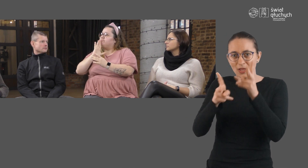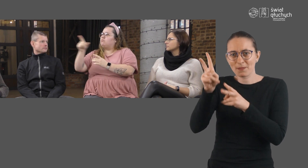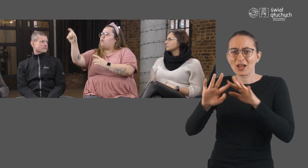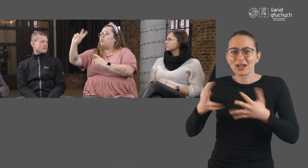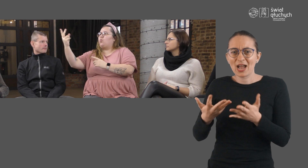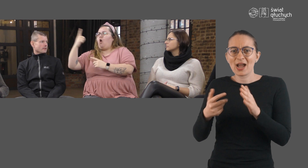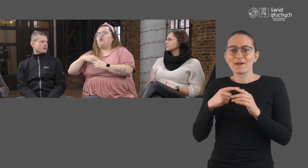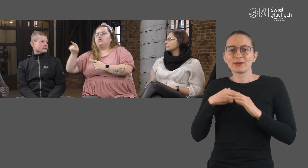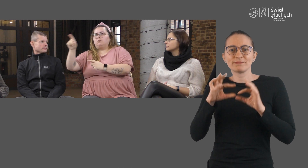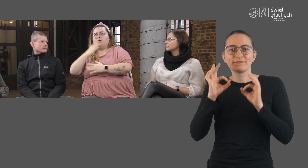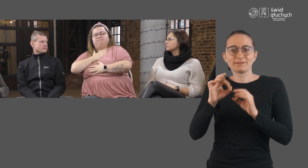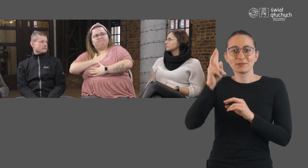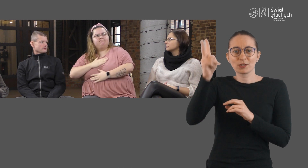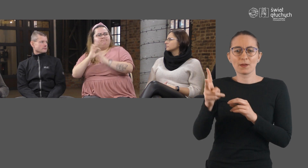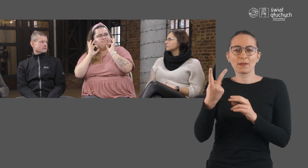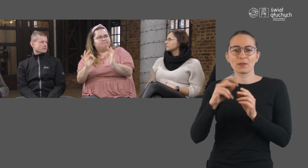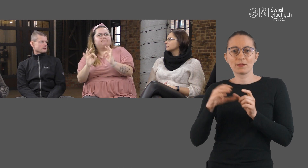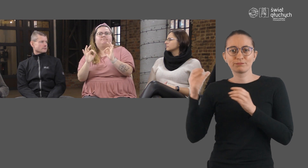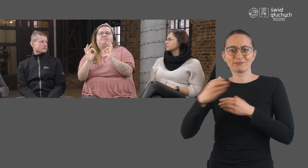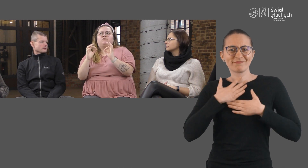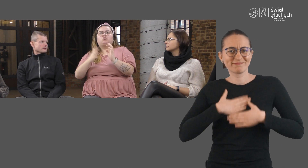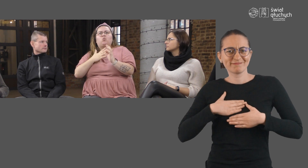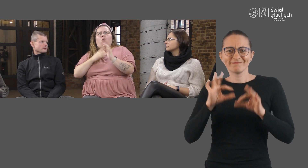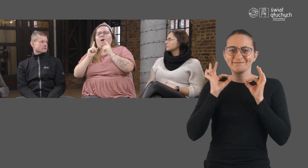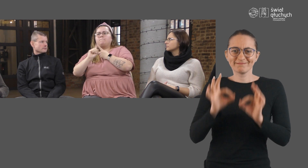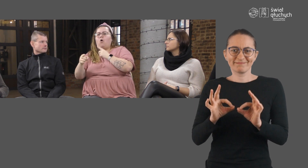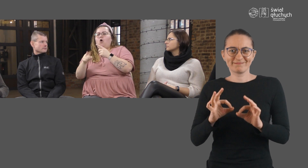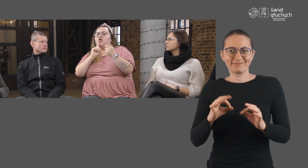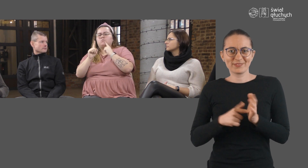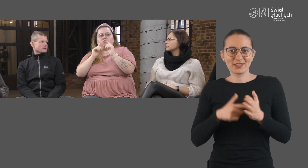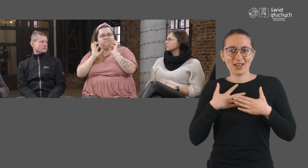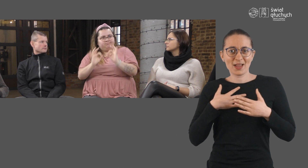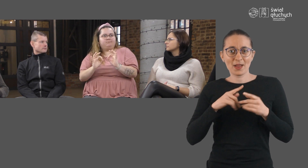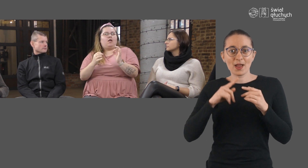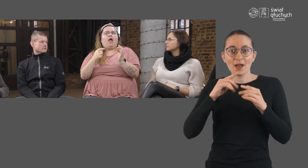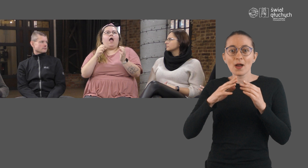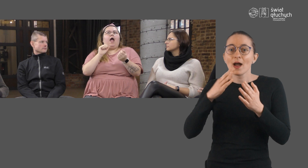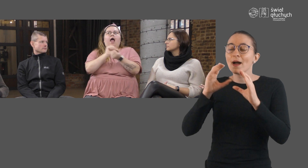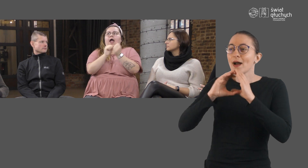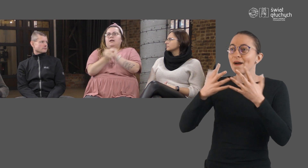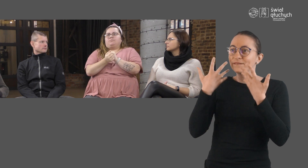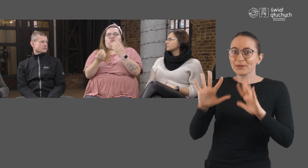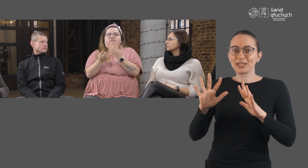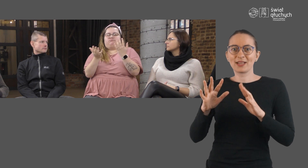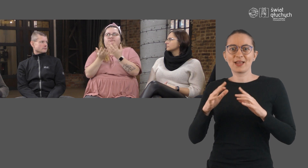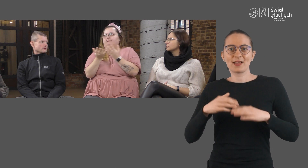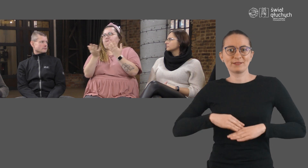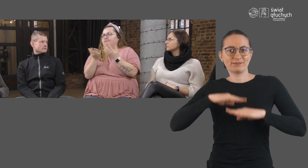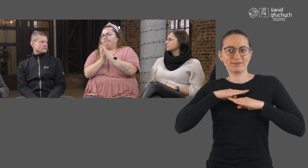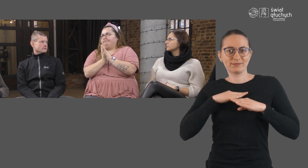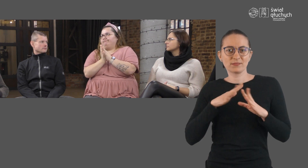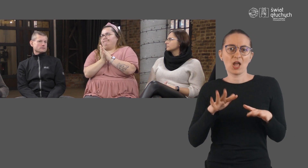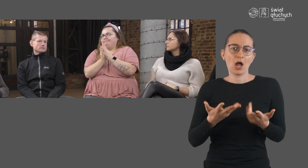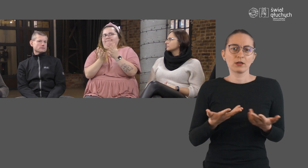z drugim człowiekiem, to wiemy, jak właśnie po takiej rozmowie, takiej miłej, sympatycznej czujemy się